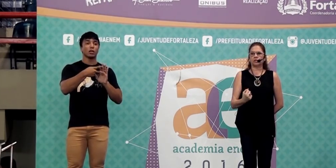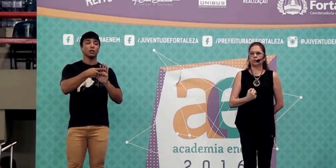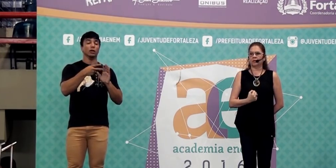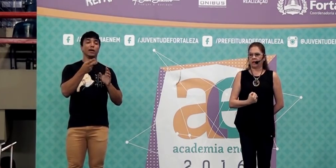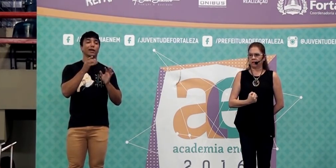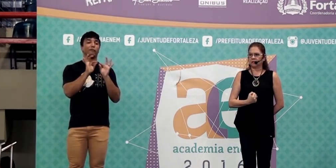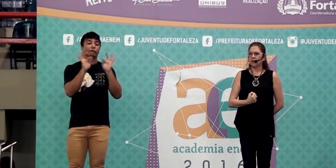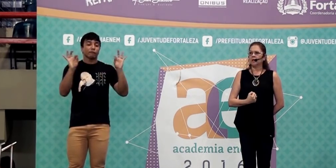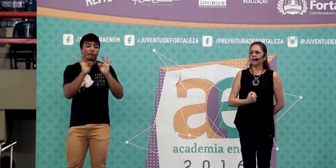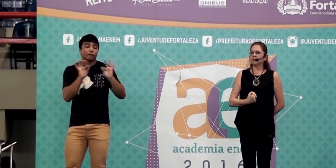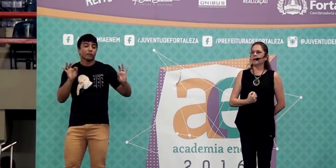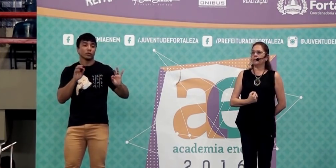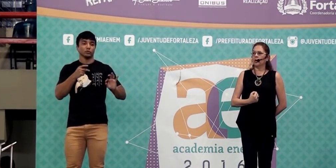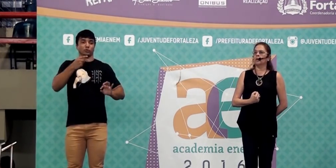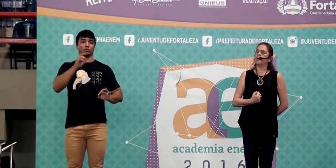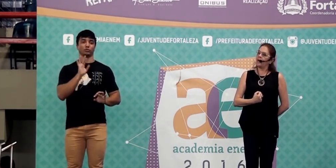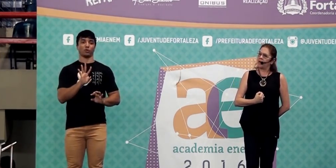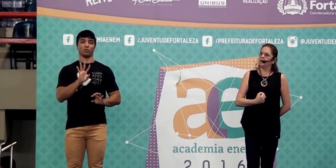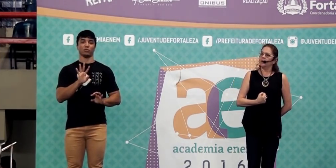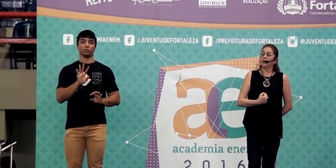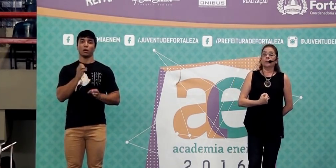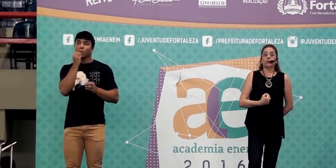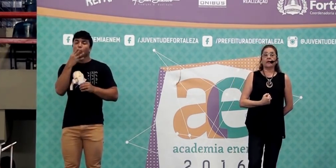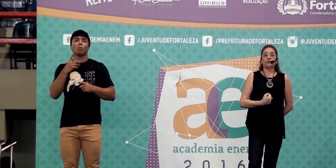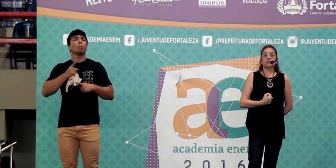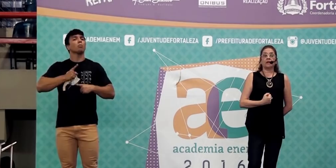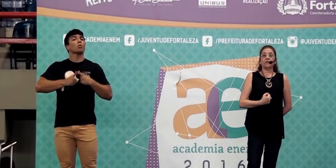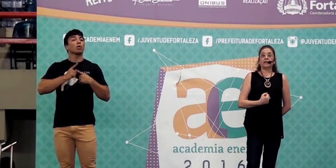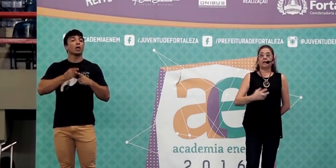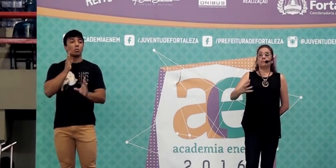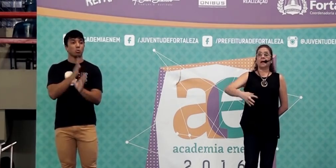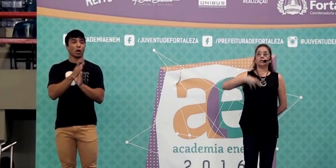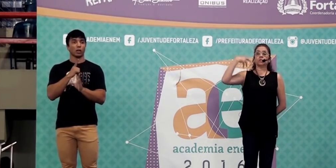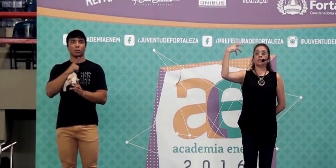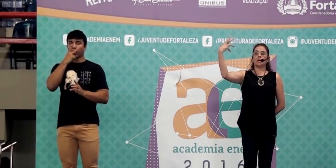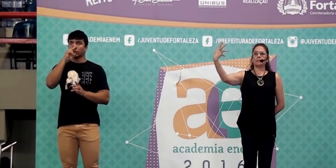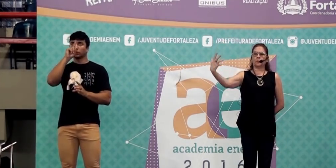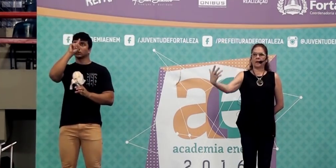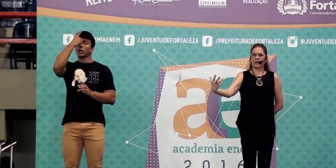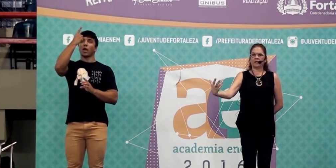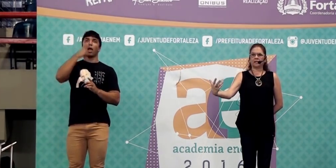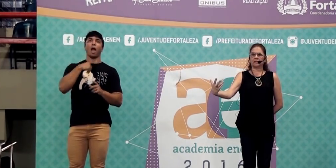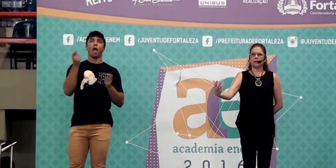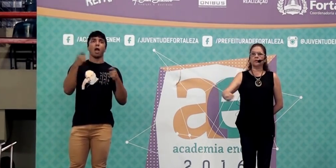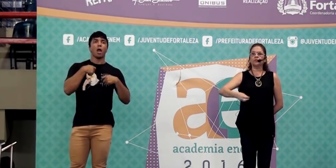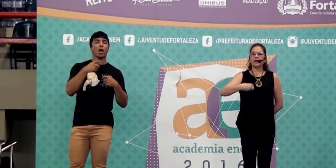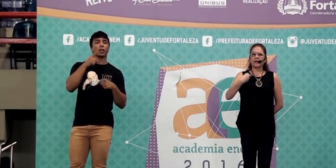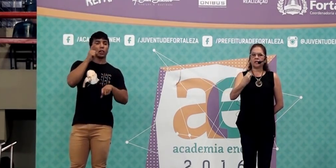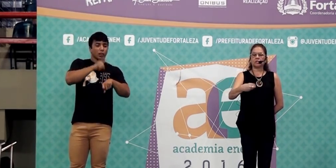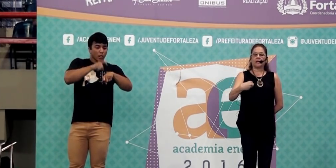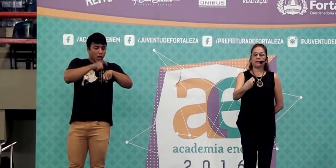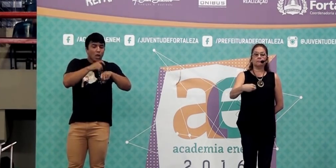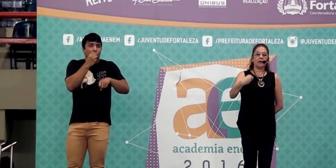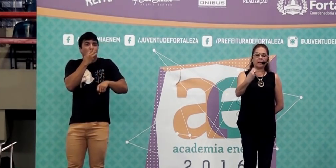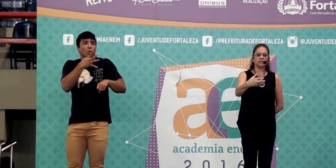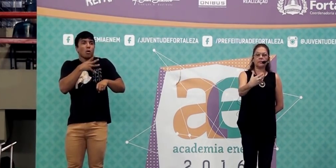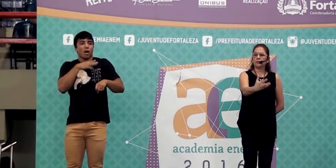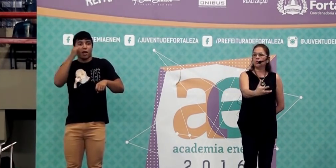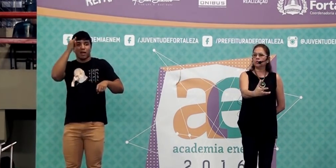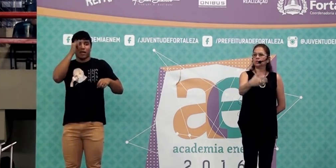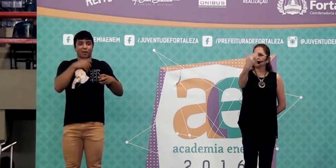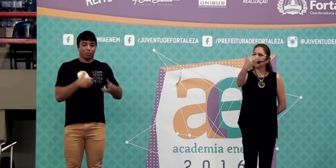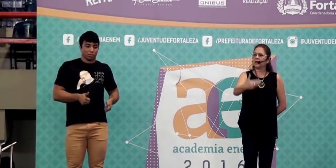o texto 3. Isso é bom? É. Porque você vai ter mais tempo para a redação e não vai gastar